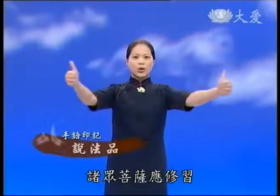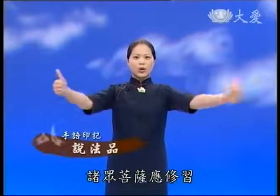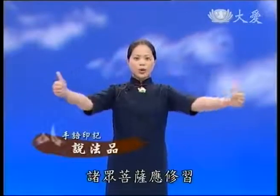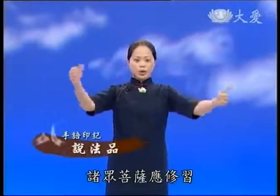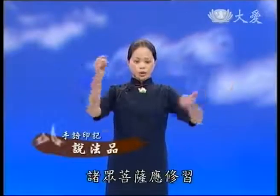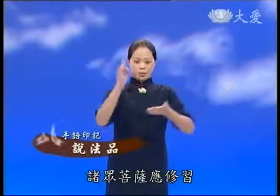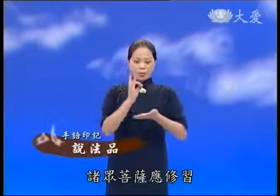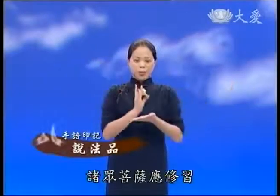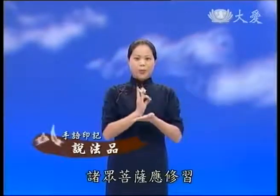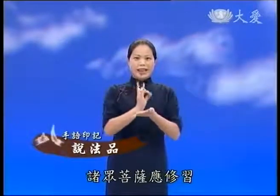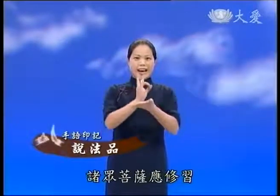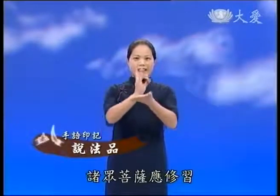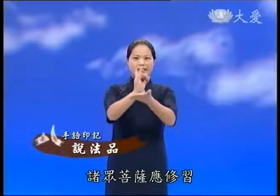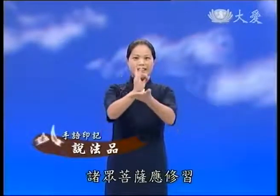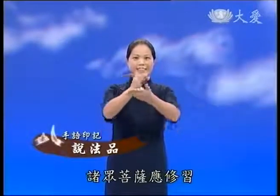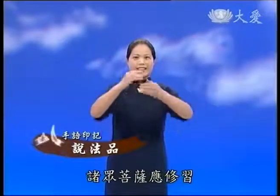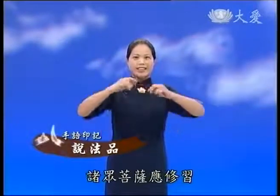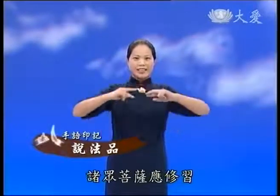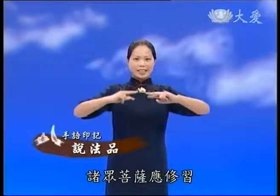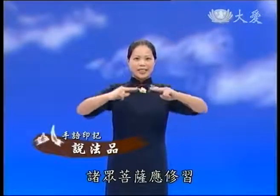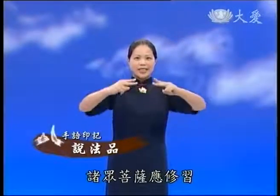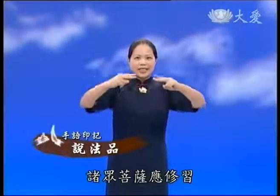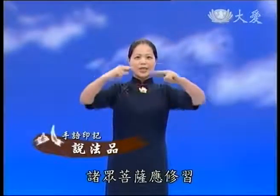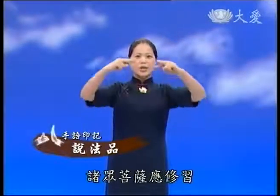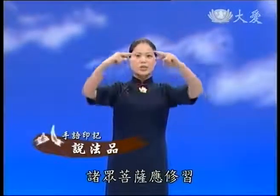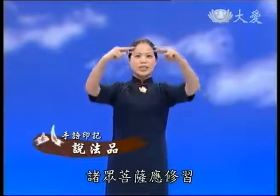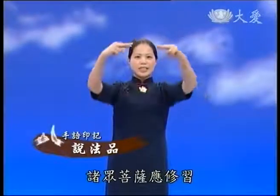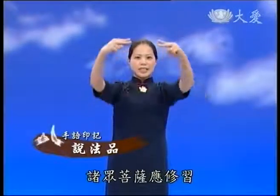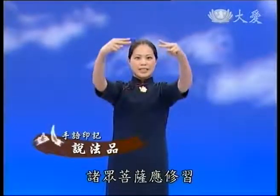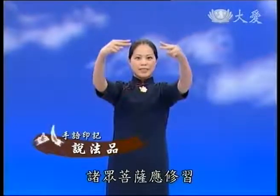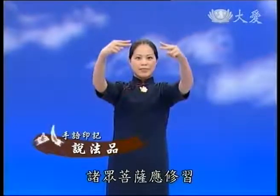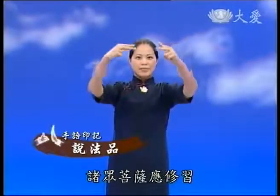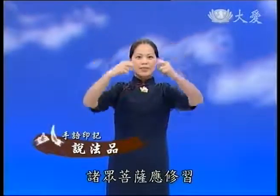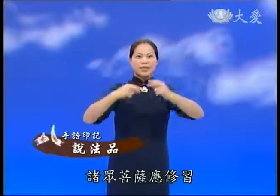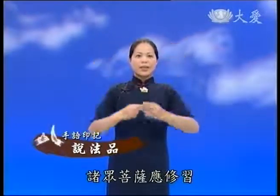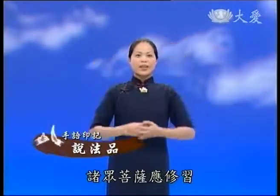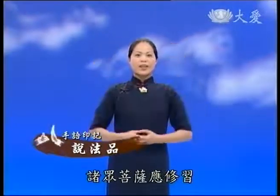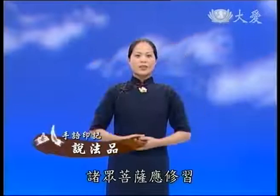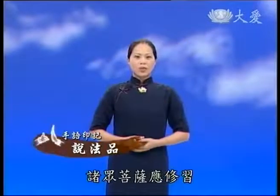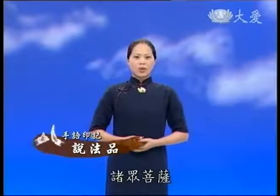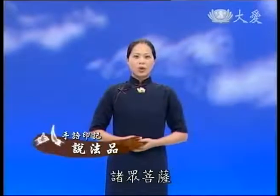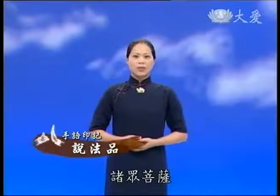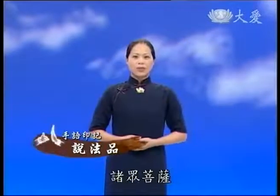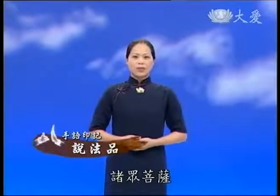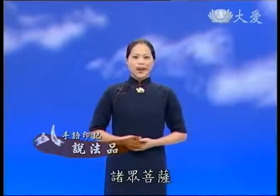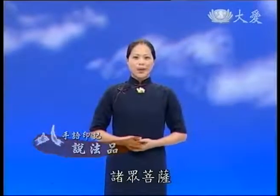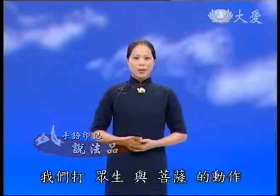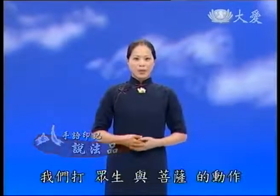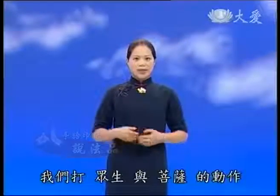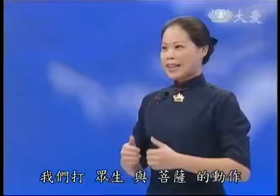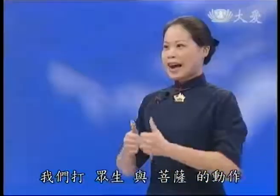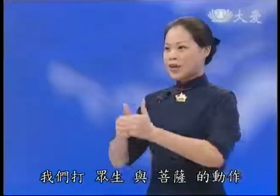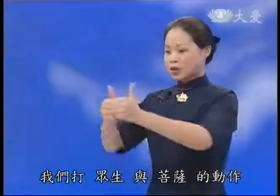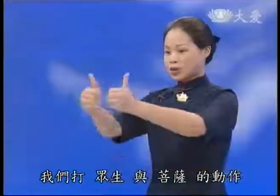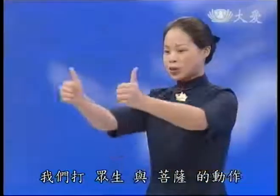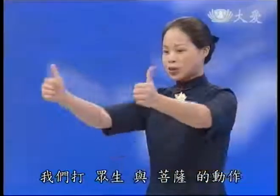众菩萨应修习，诸众菩萨，我们打众